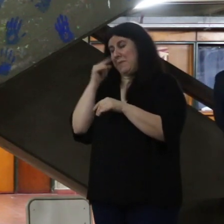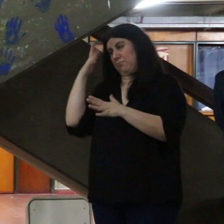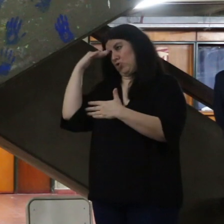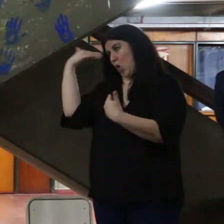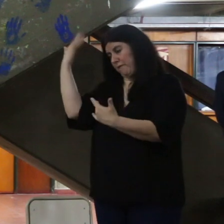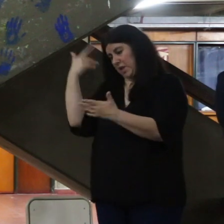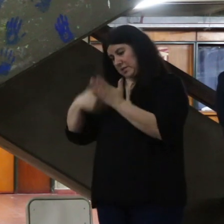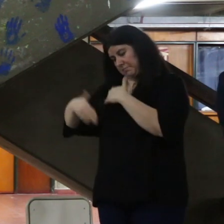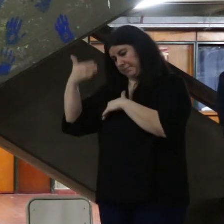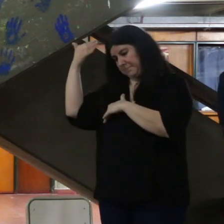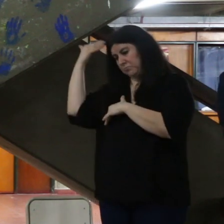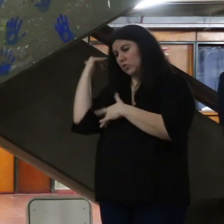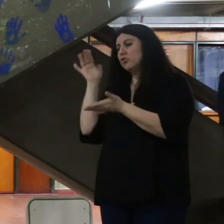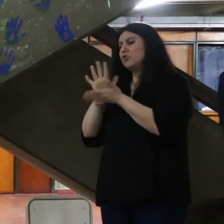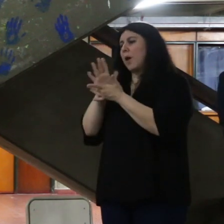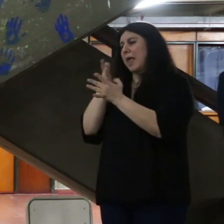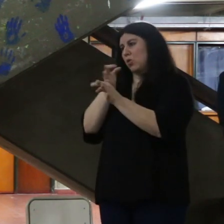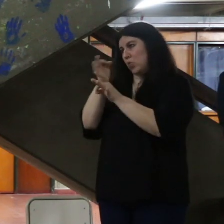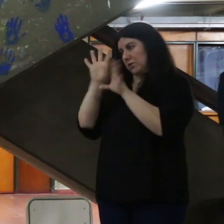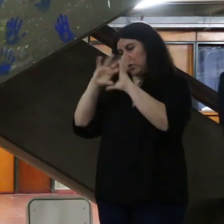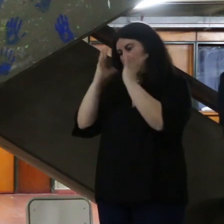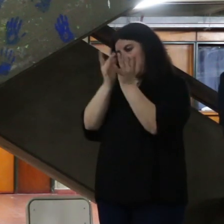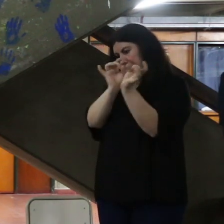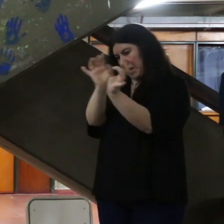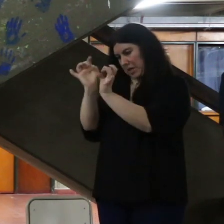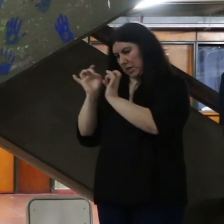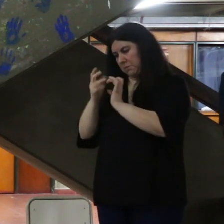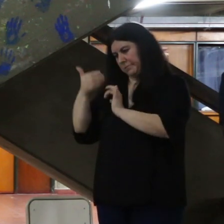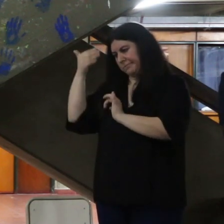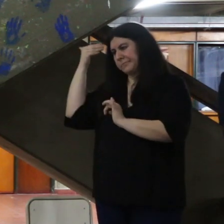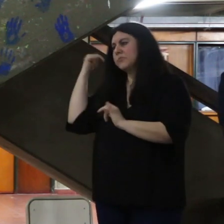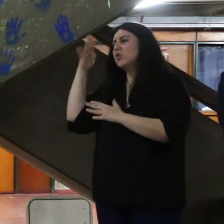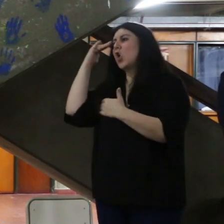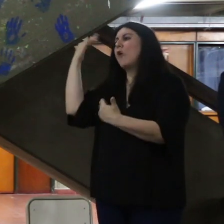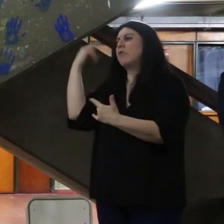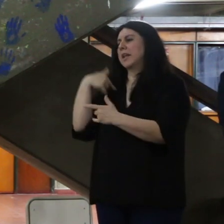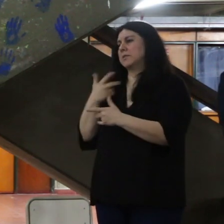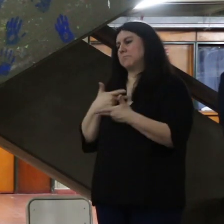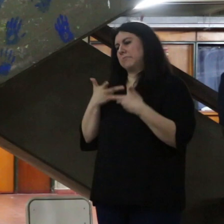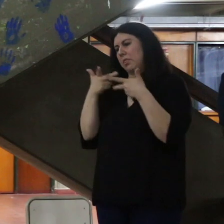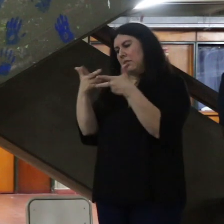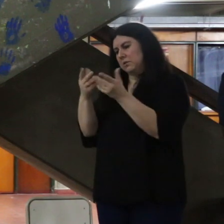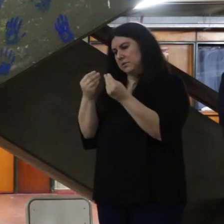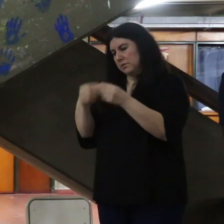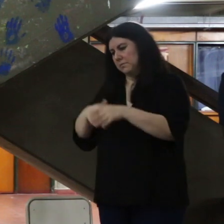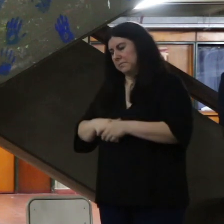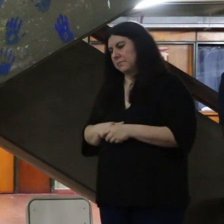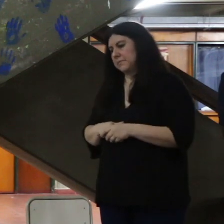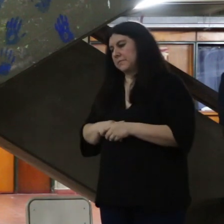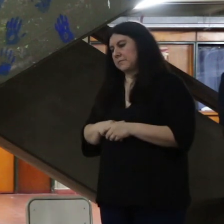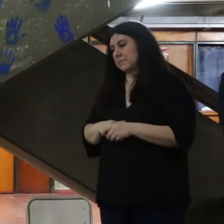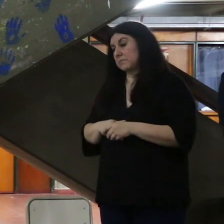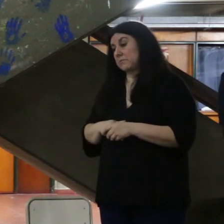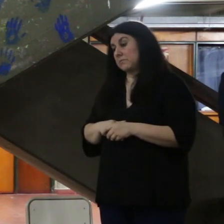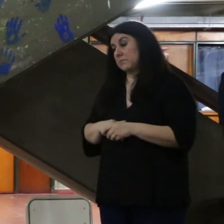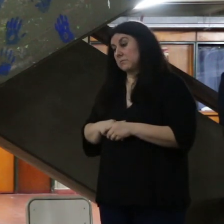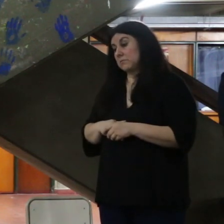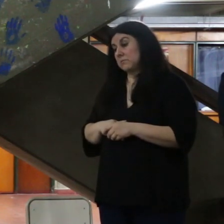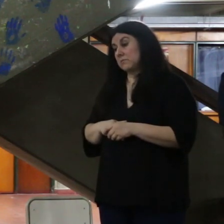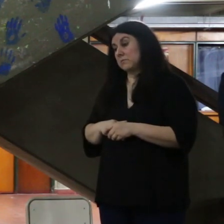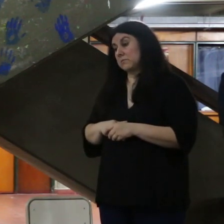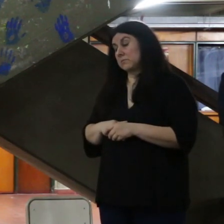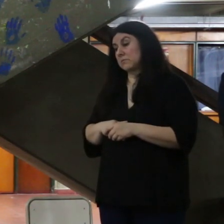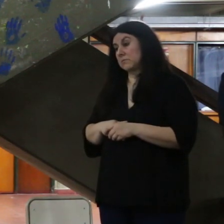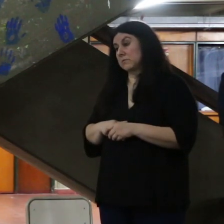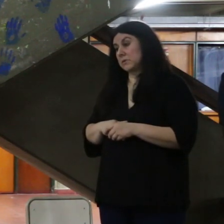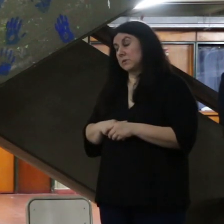sobre la educación y la pandemia, y en la conferencia dice que si hay una aberración